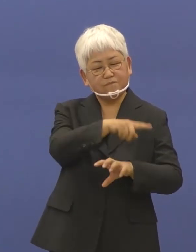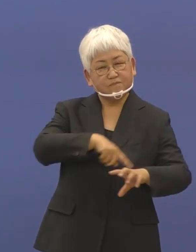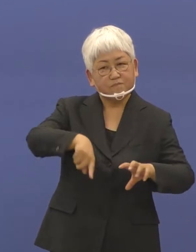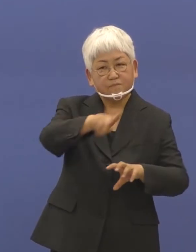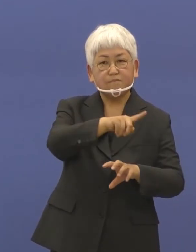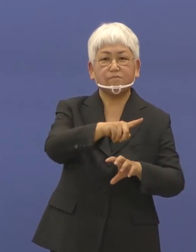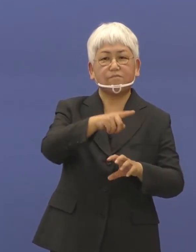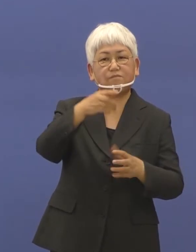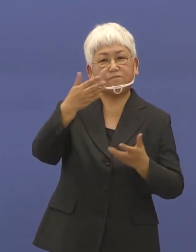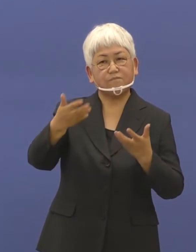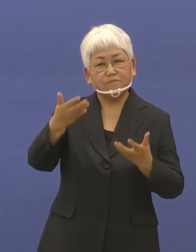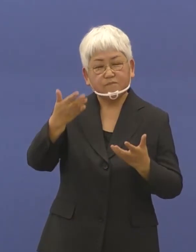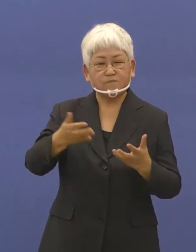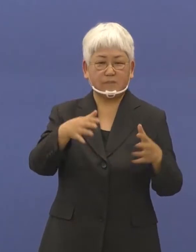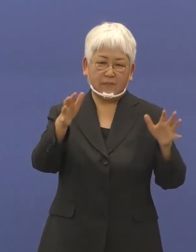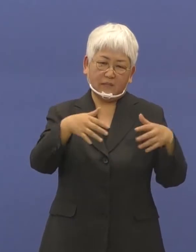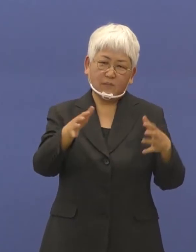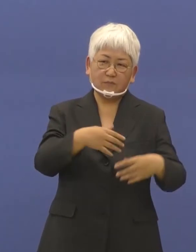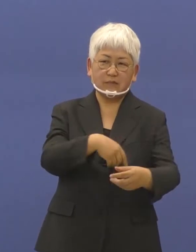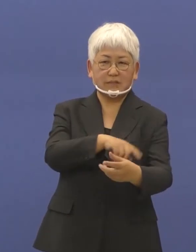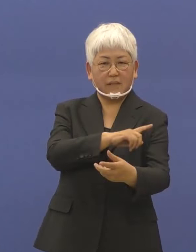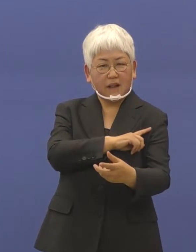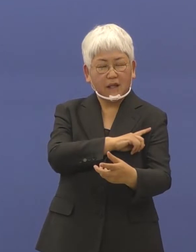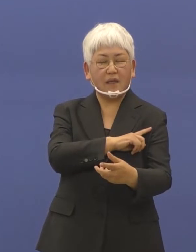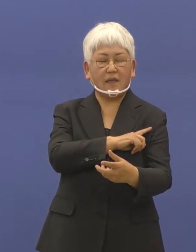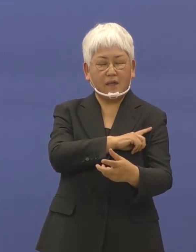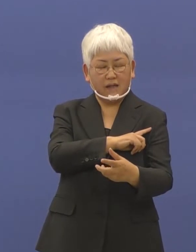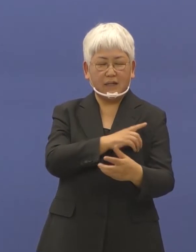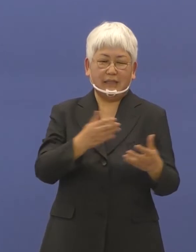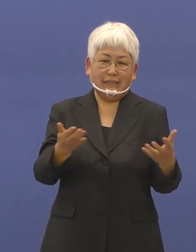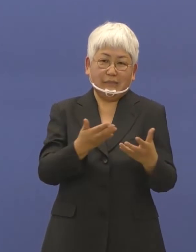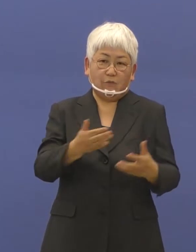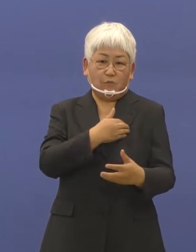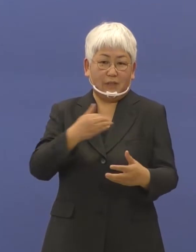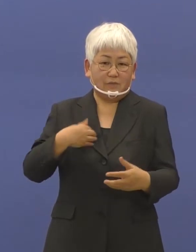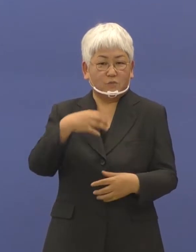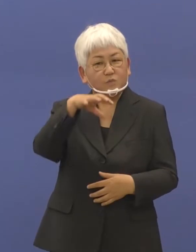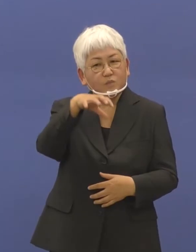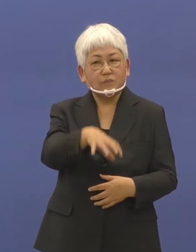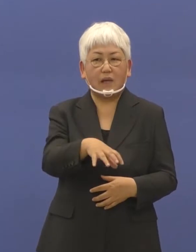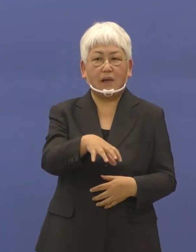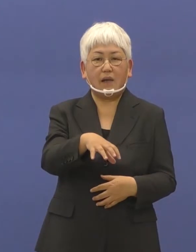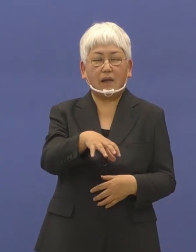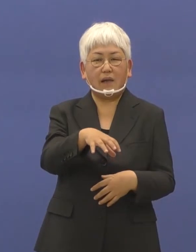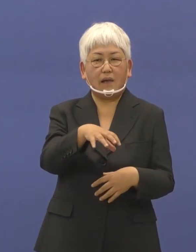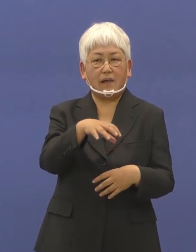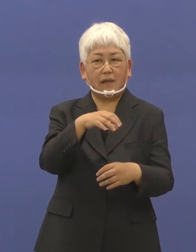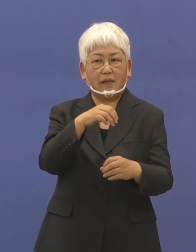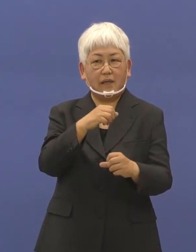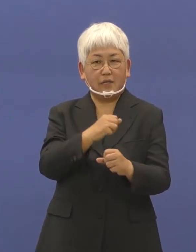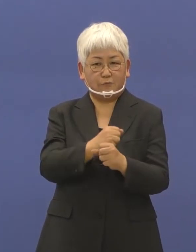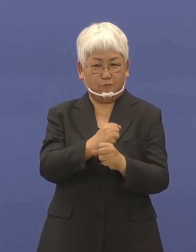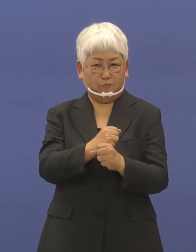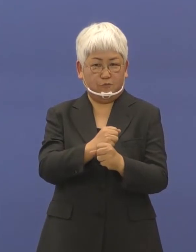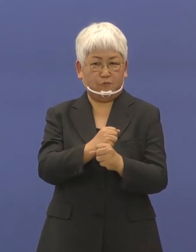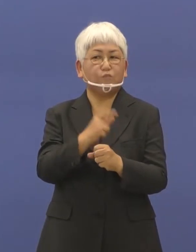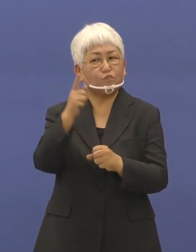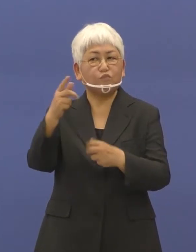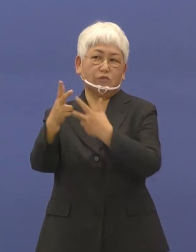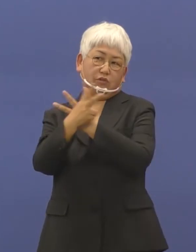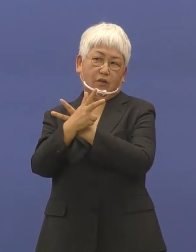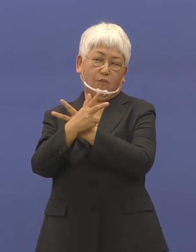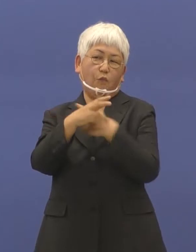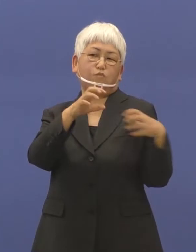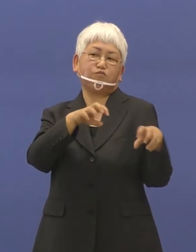の、人を集められる人が働けるような場を作っていくっていうこともありだと思っておりま